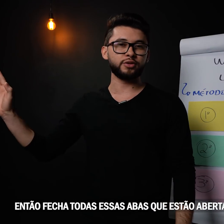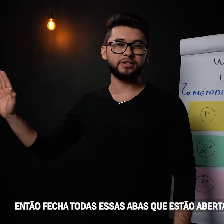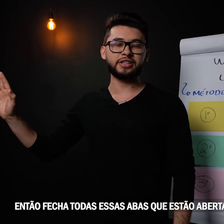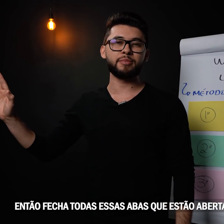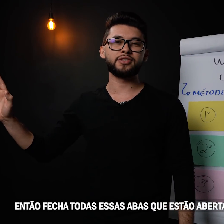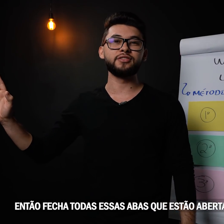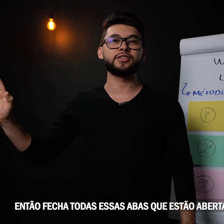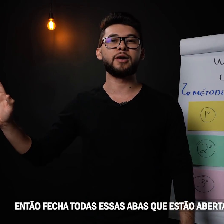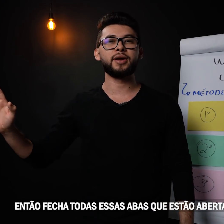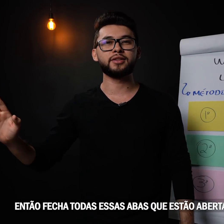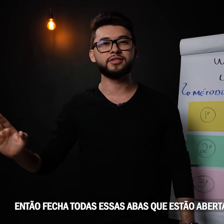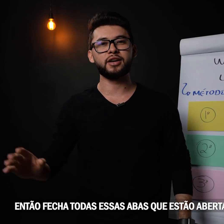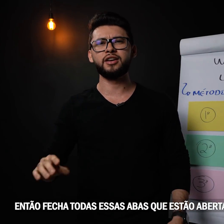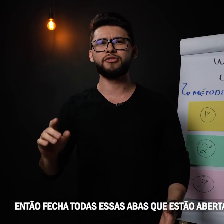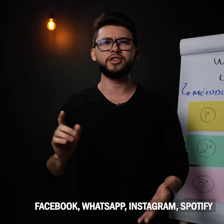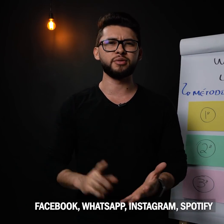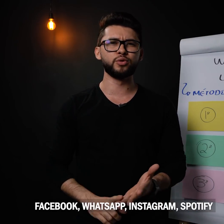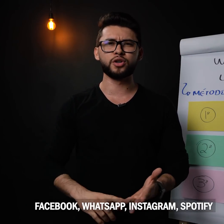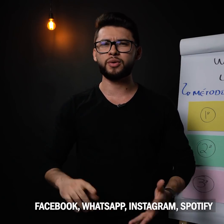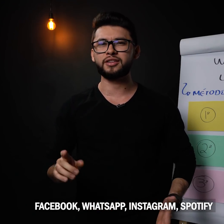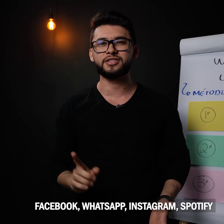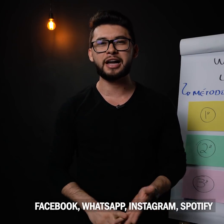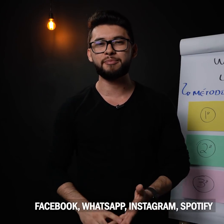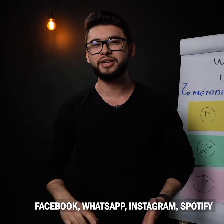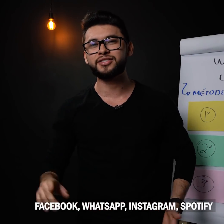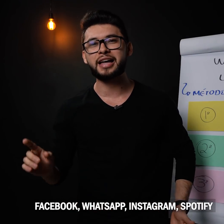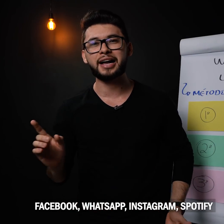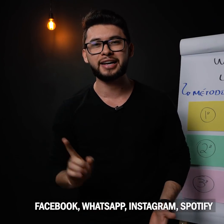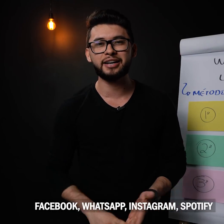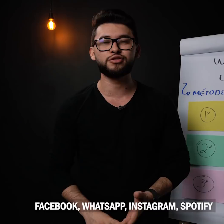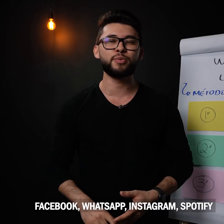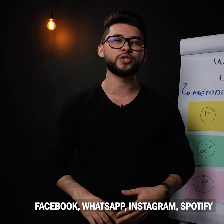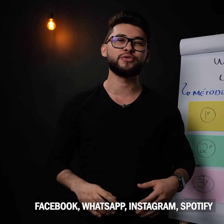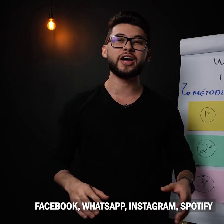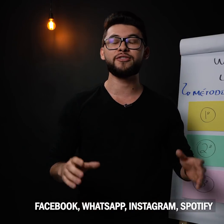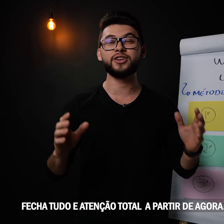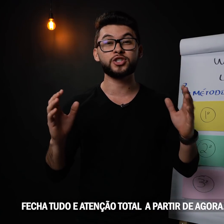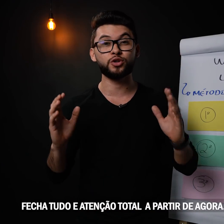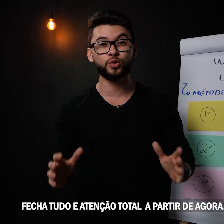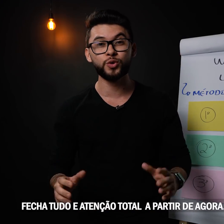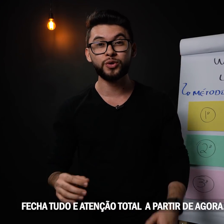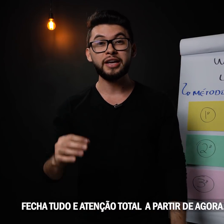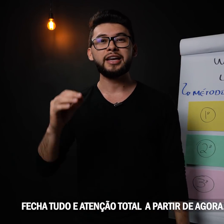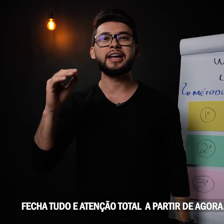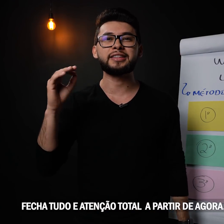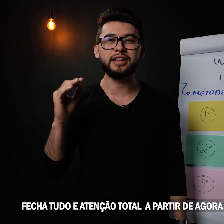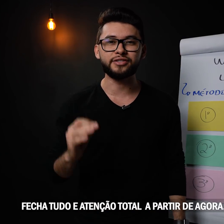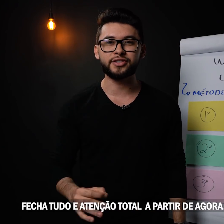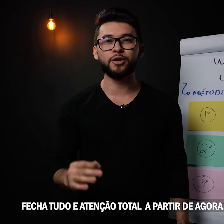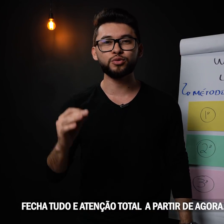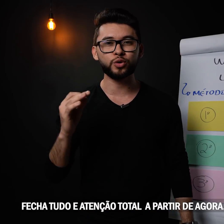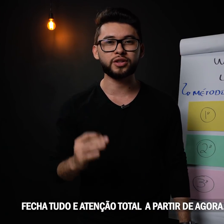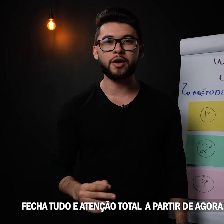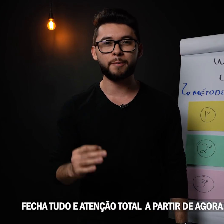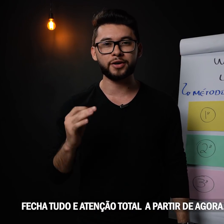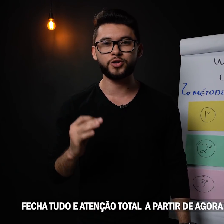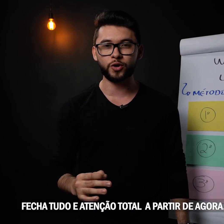outras abas que estão abertas aí, Facebook, WhatsApp, Instagram, Spotify, fecha tudo e atenção total a partir de